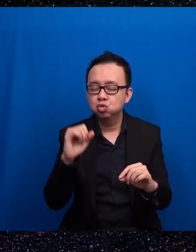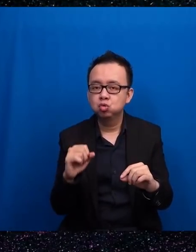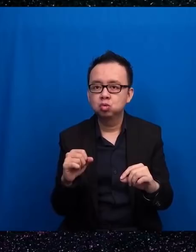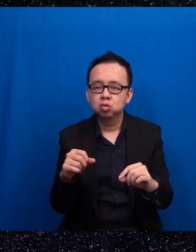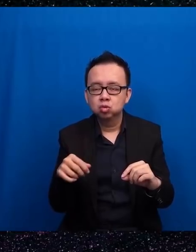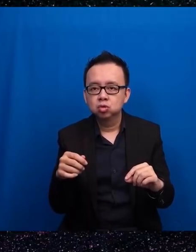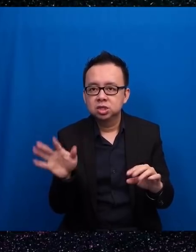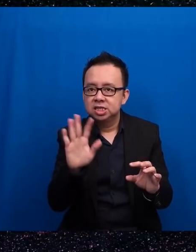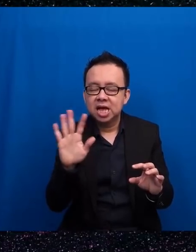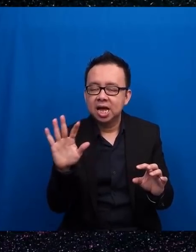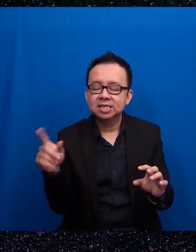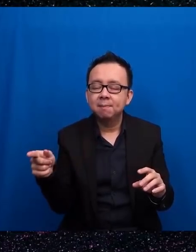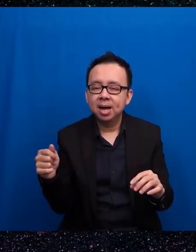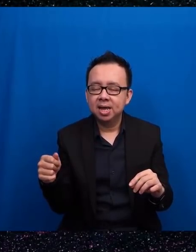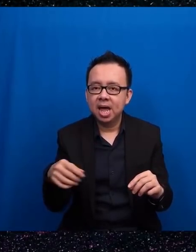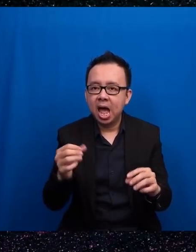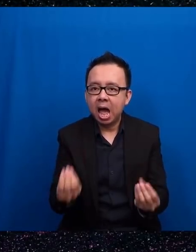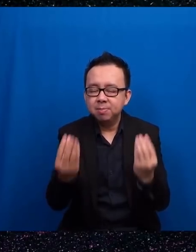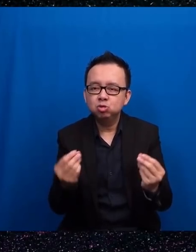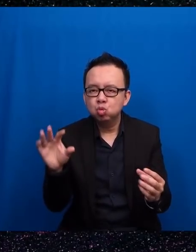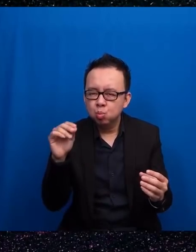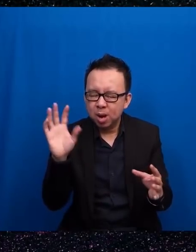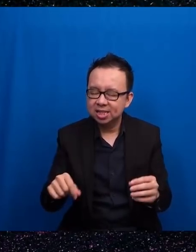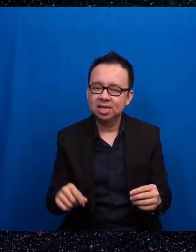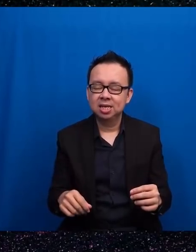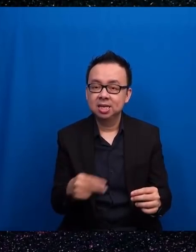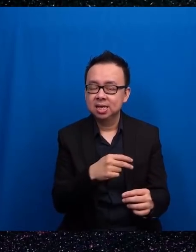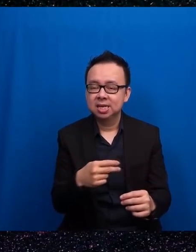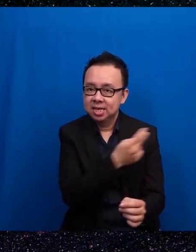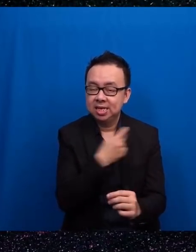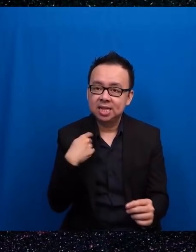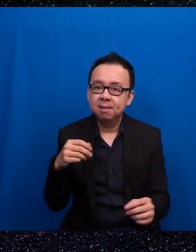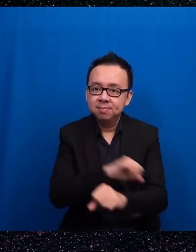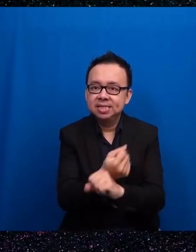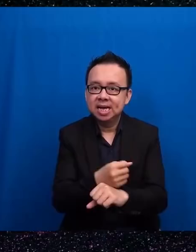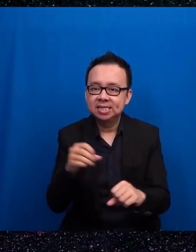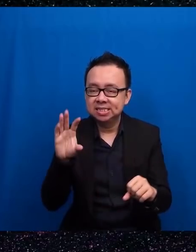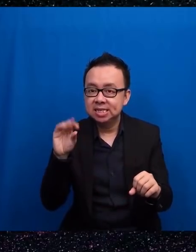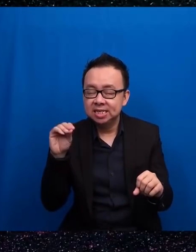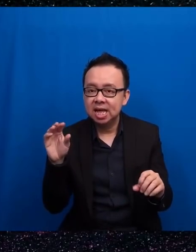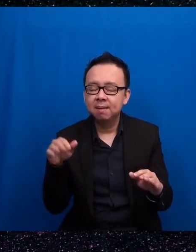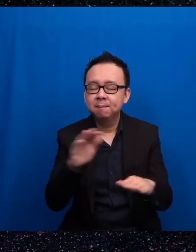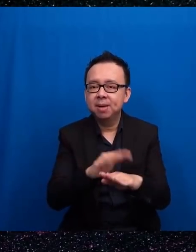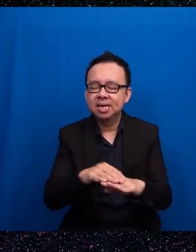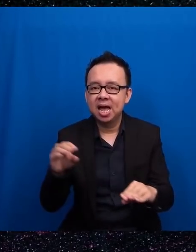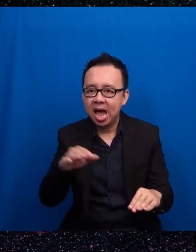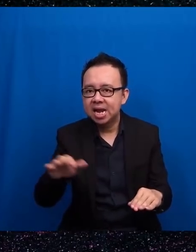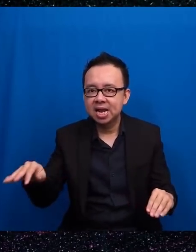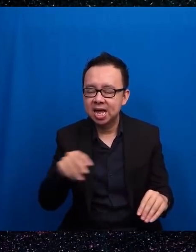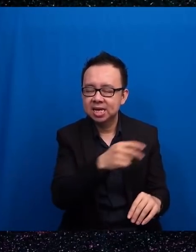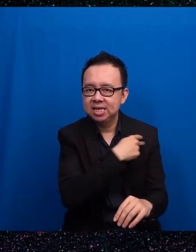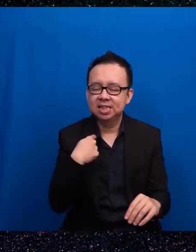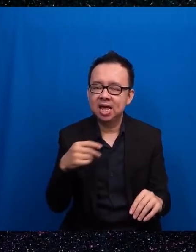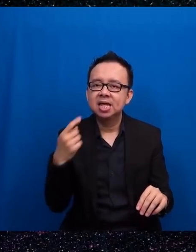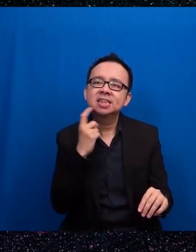itu. Ngomong sama dia mau tahu apa, Papa nih kerjanya gini-gini, sekarang Papa gak kerja nih. Nah, kamu mau tanya apa? Nih Papa